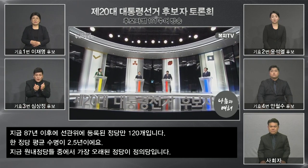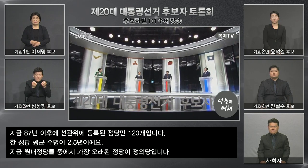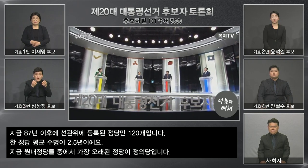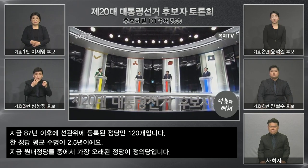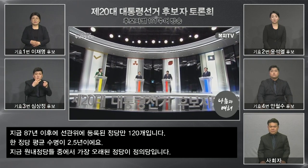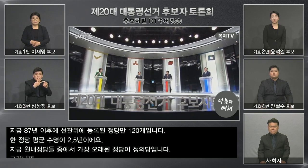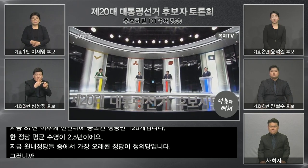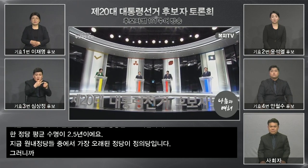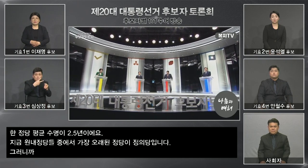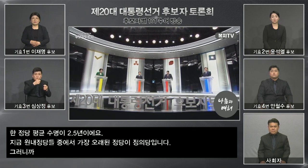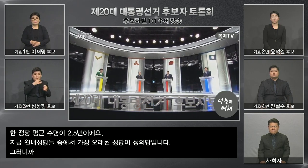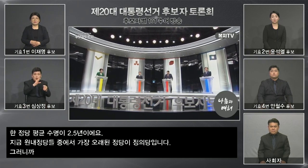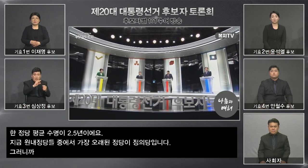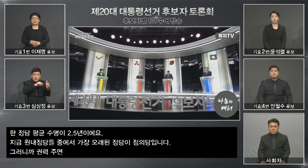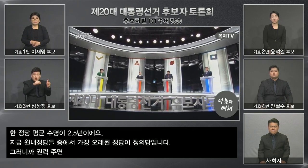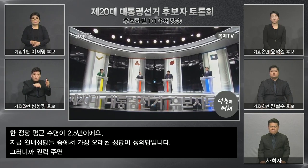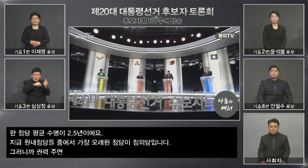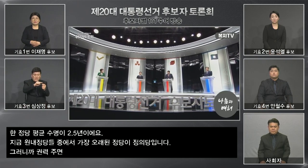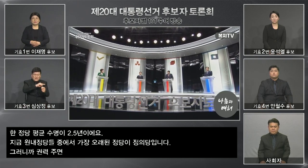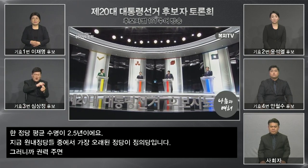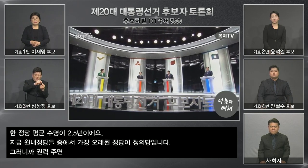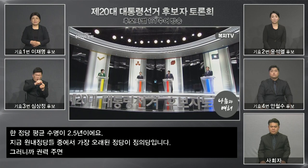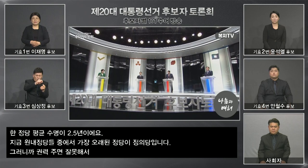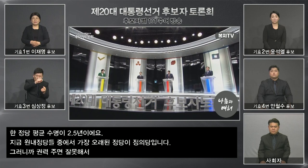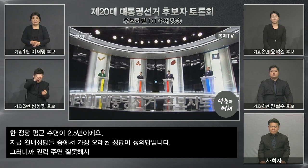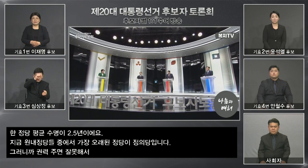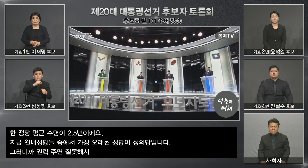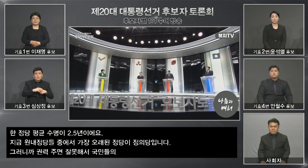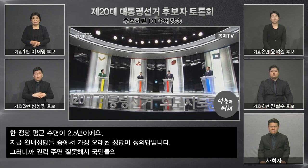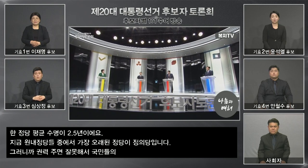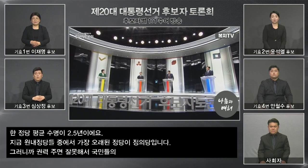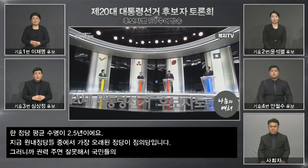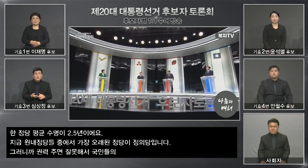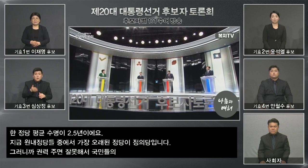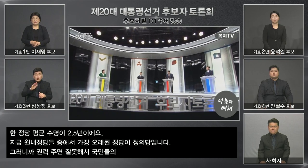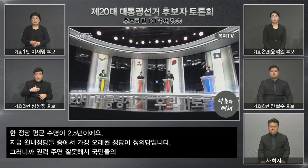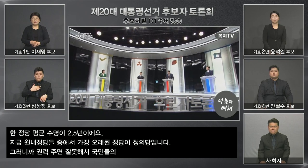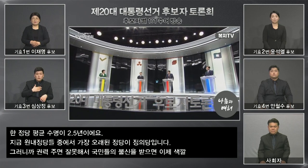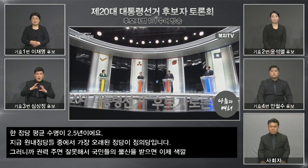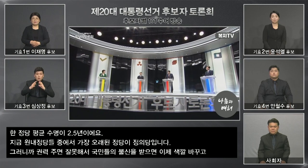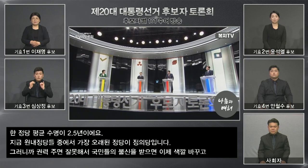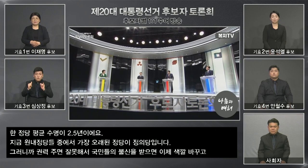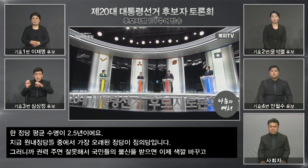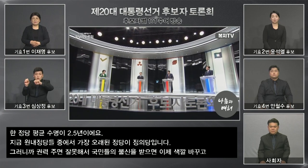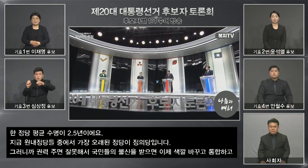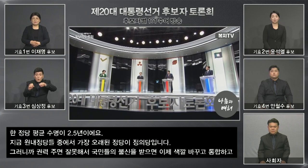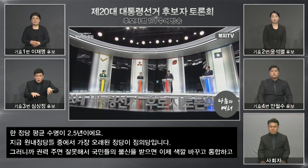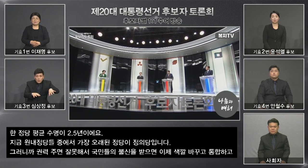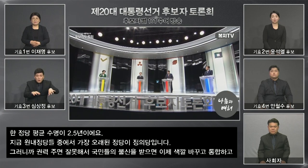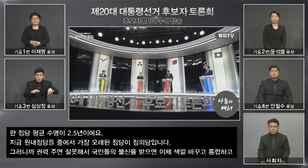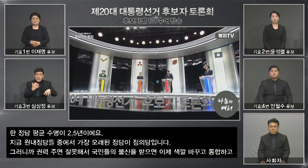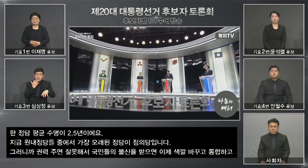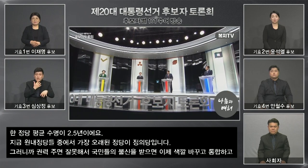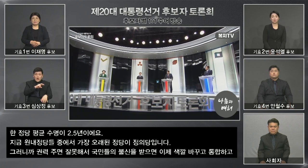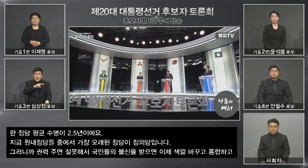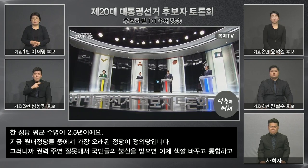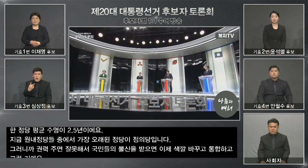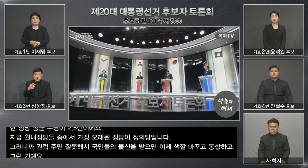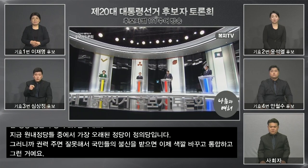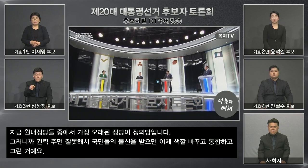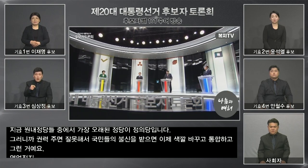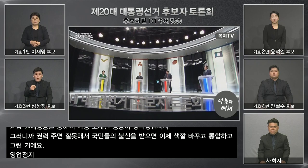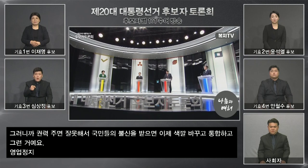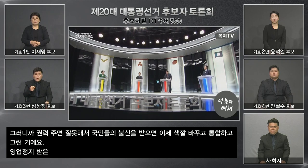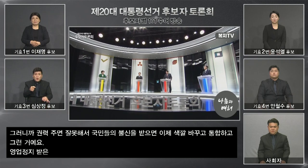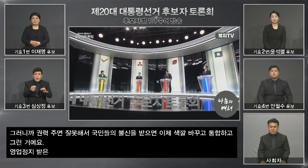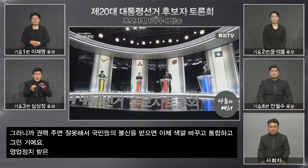잘못해가지고 국민들의 불신 받으면 색깔 바꾸고 통합하고 그런 거예요. 영업 정지 받은 그런 가게가